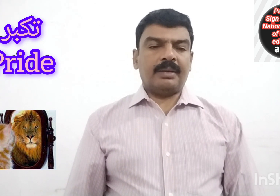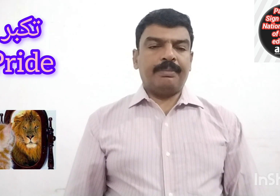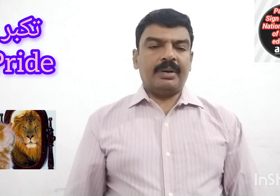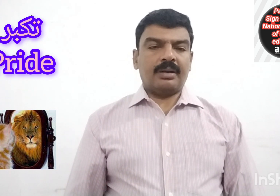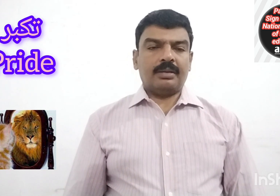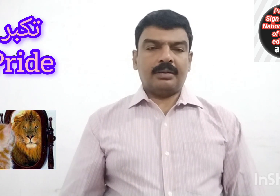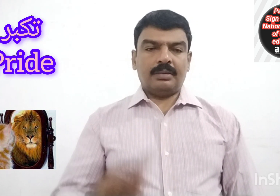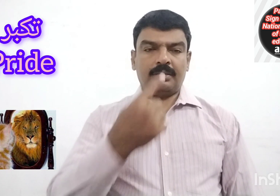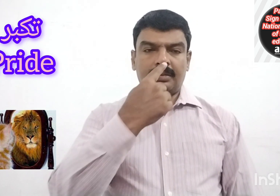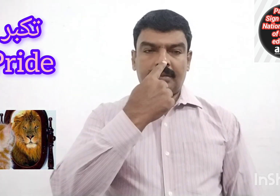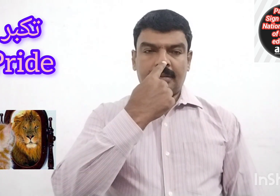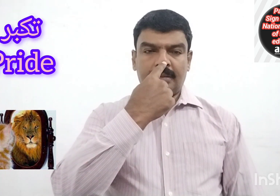तकब्बर।